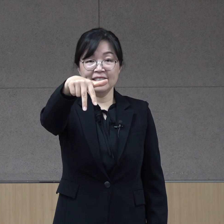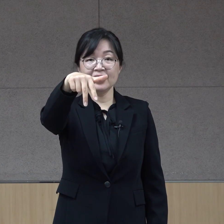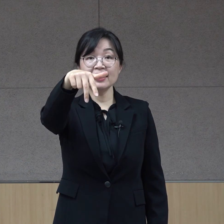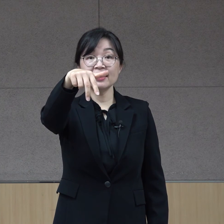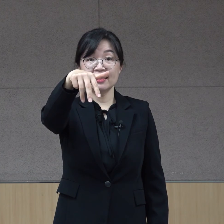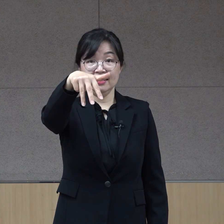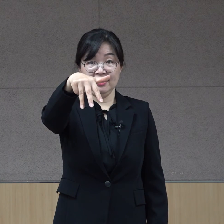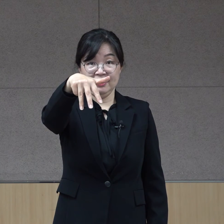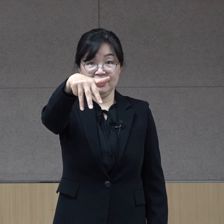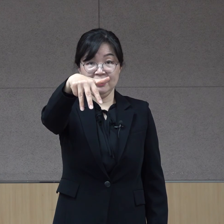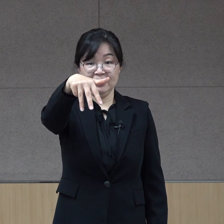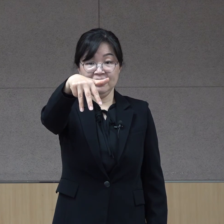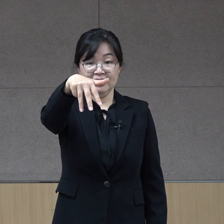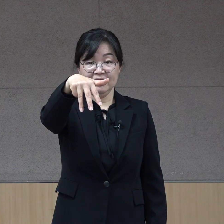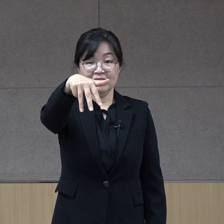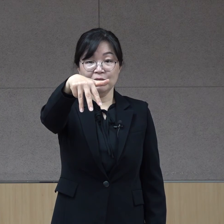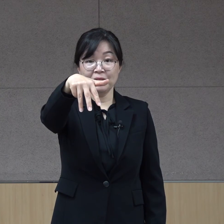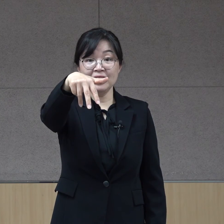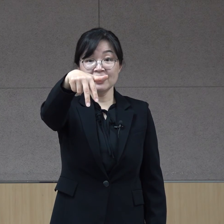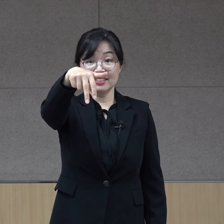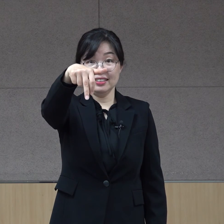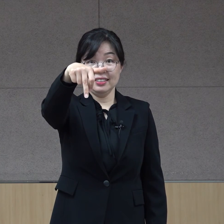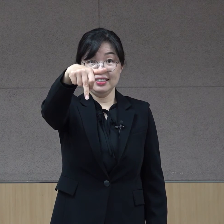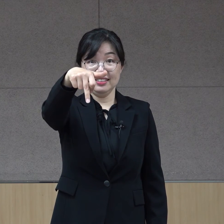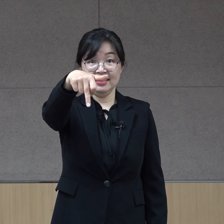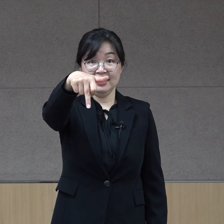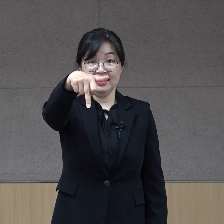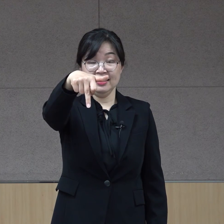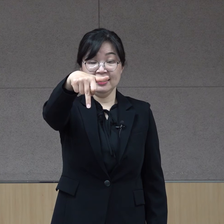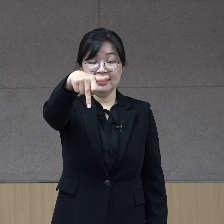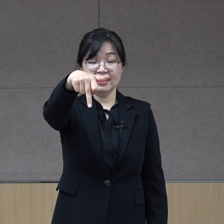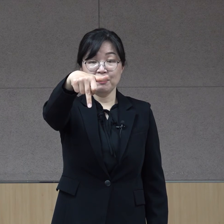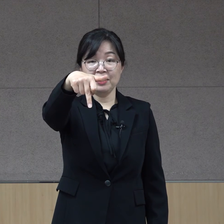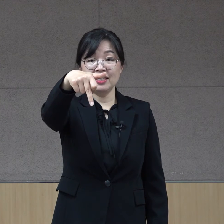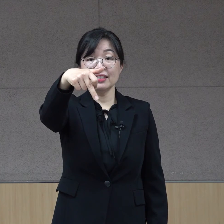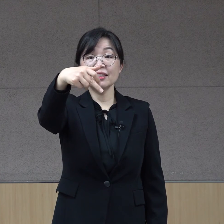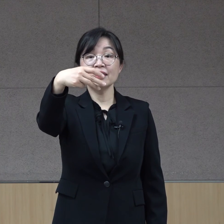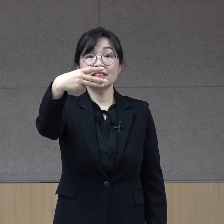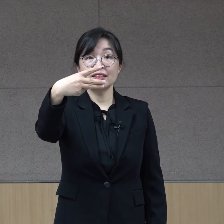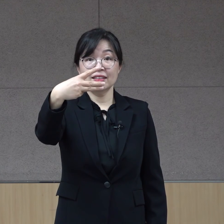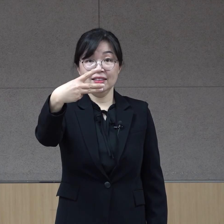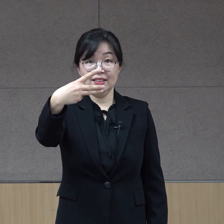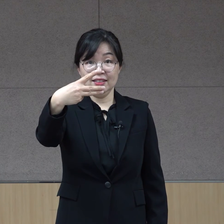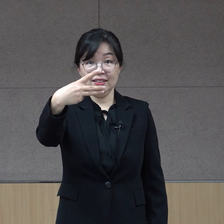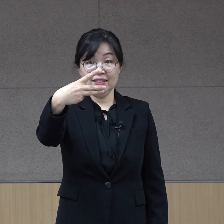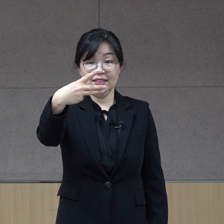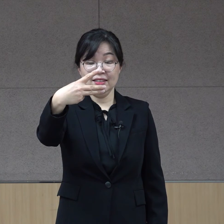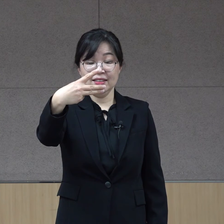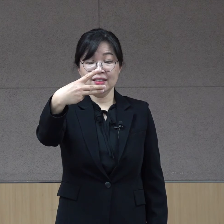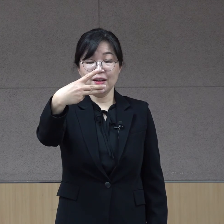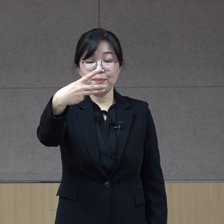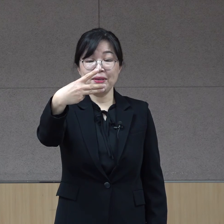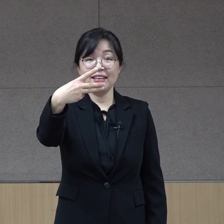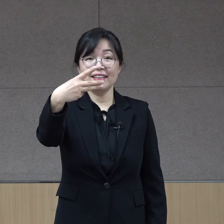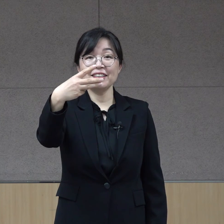그 다음 키읔. 그 다음 티읕. 그 다음 피읕.